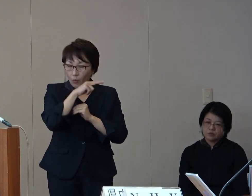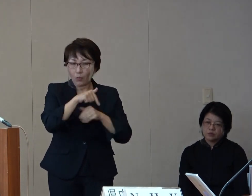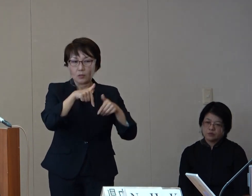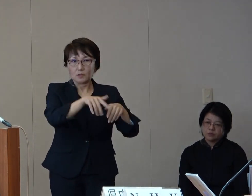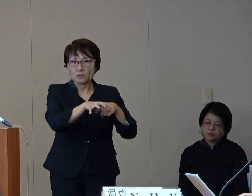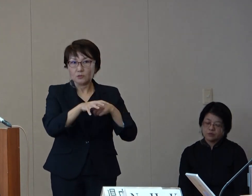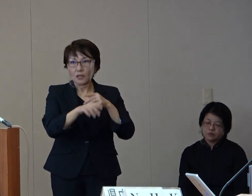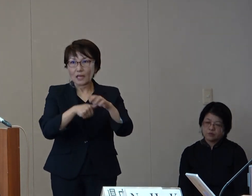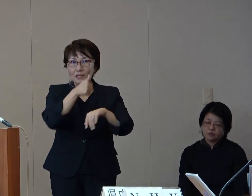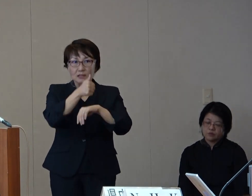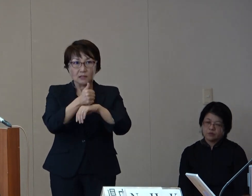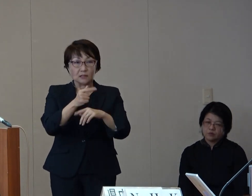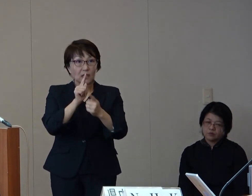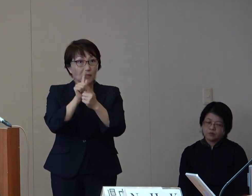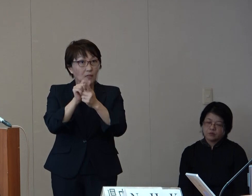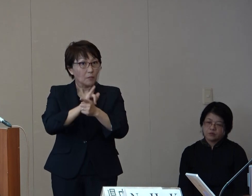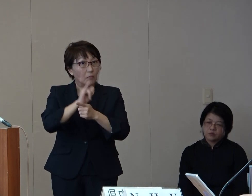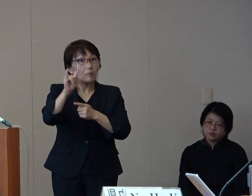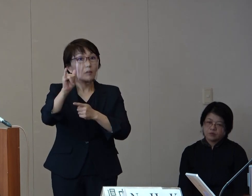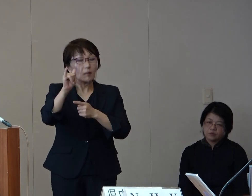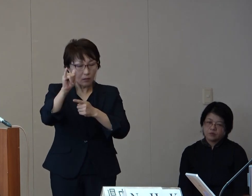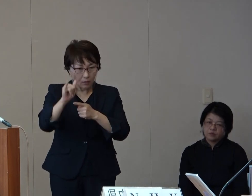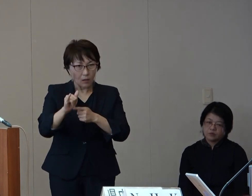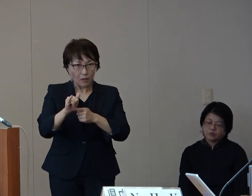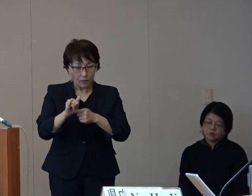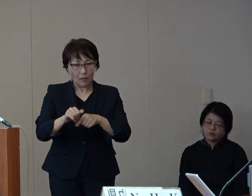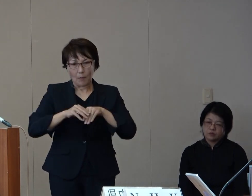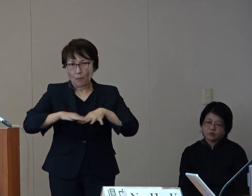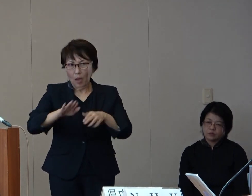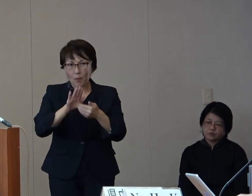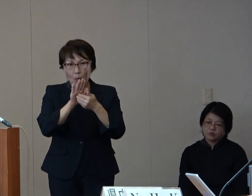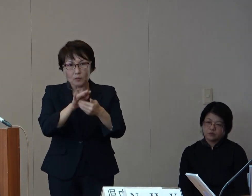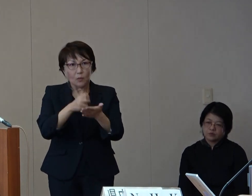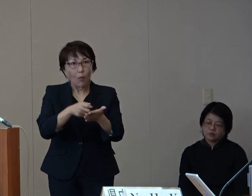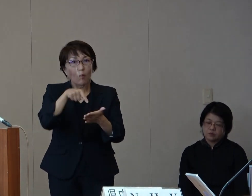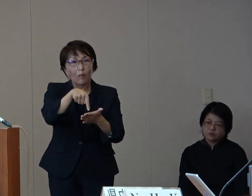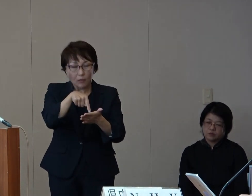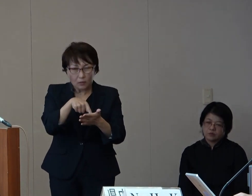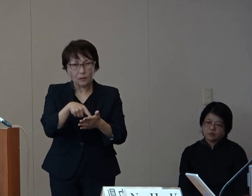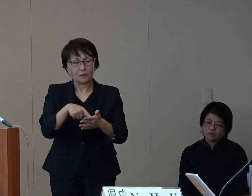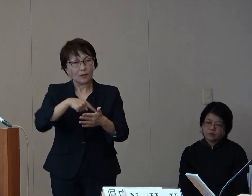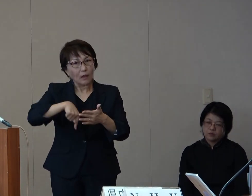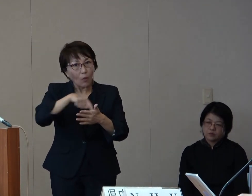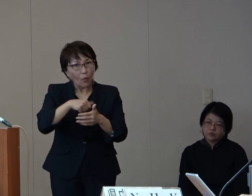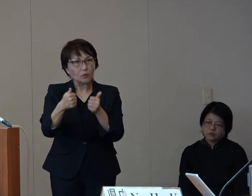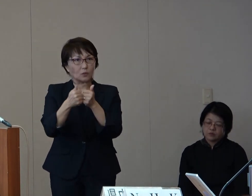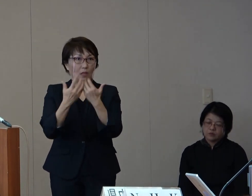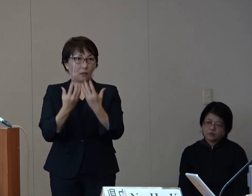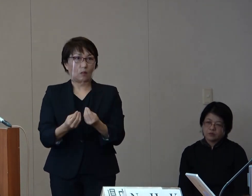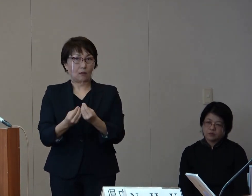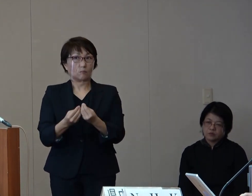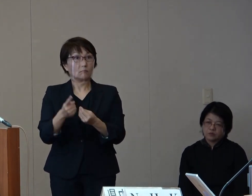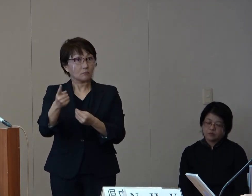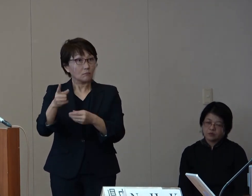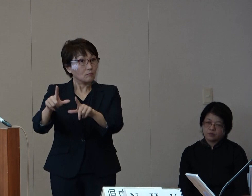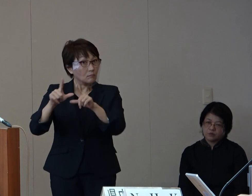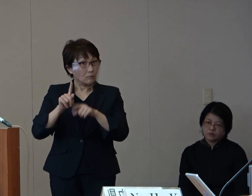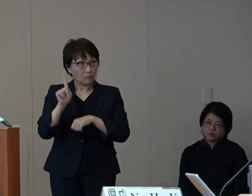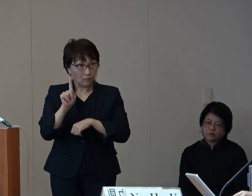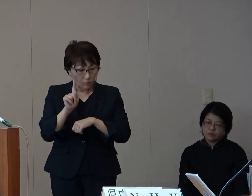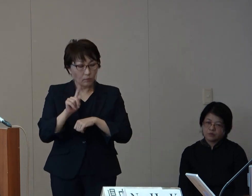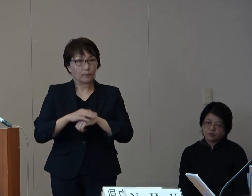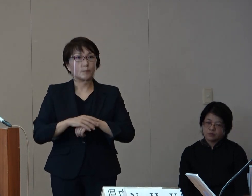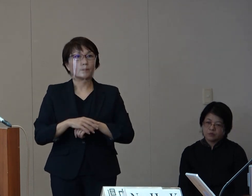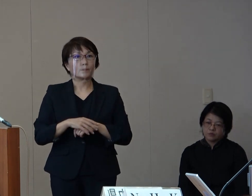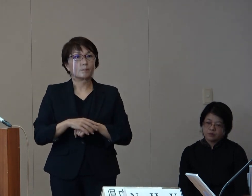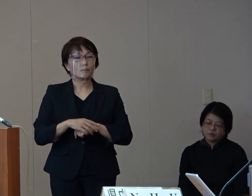相手へ2号新宿いて止血しかわええええ